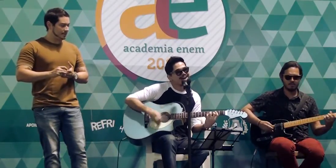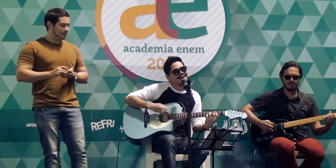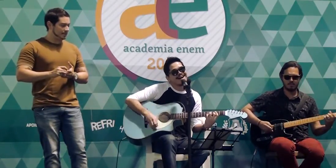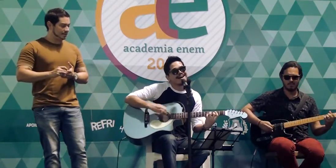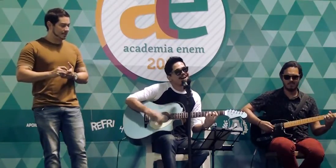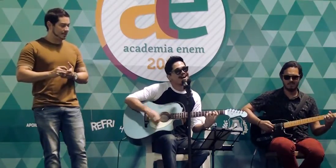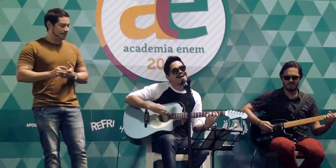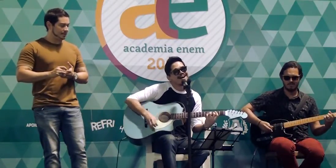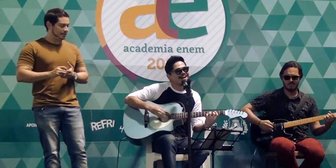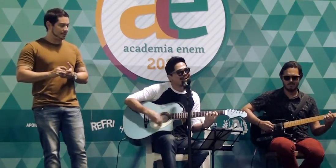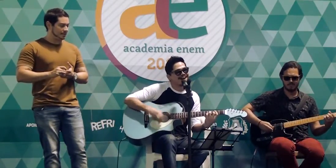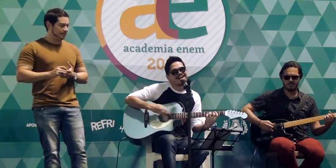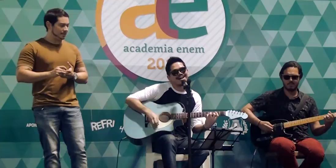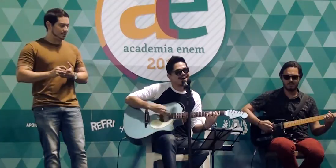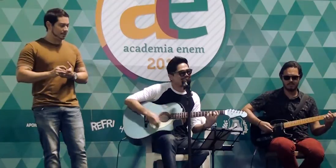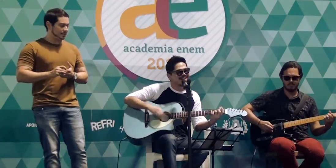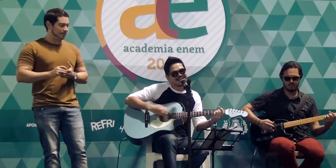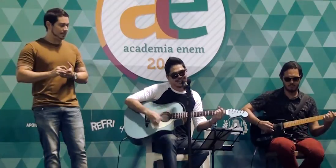agora.